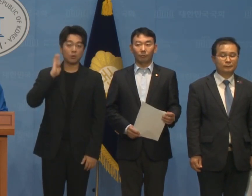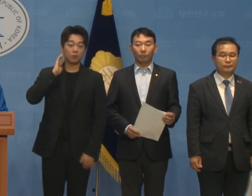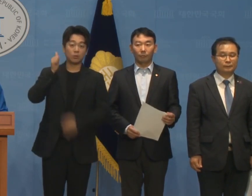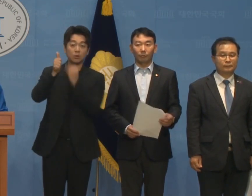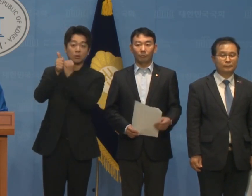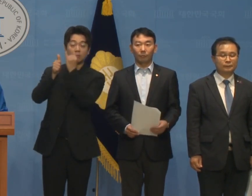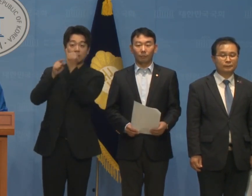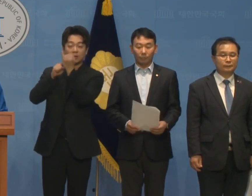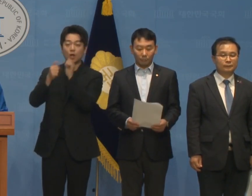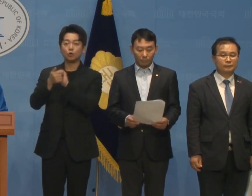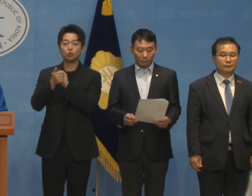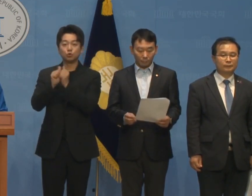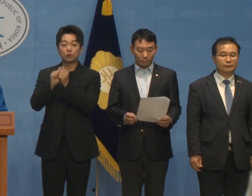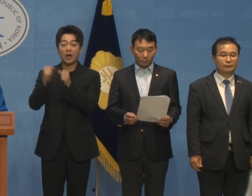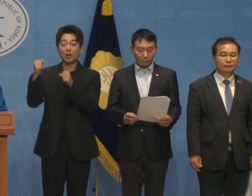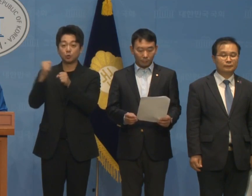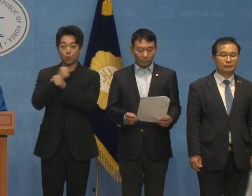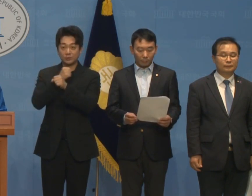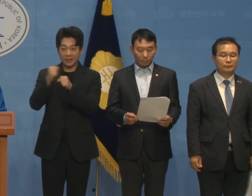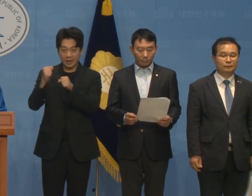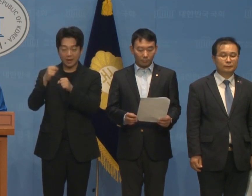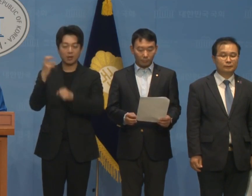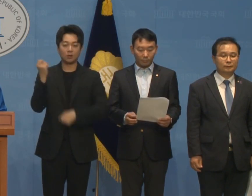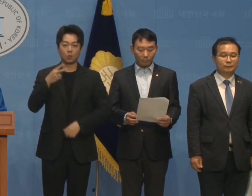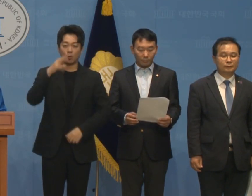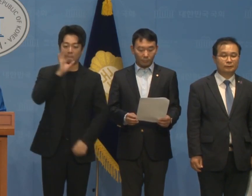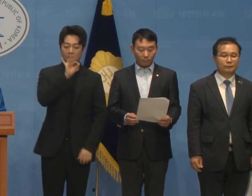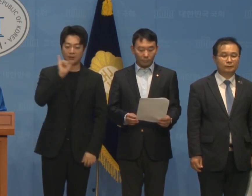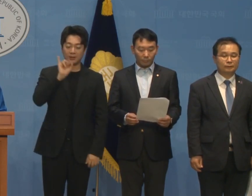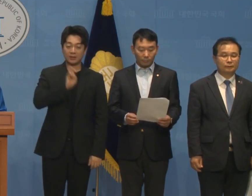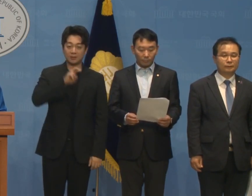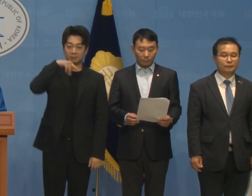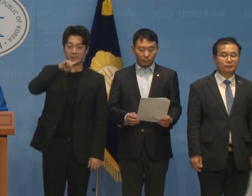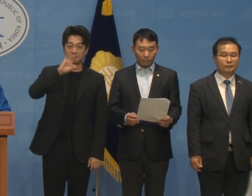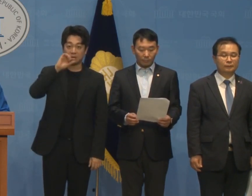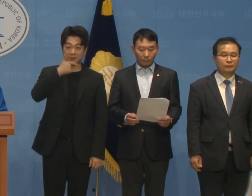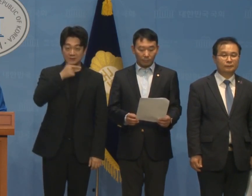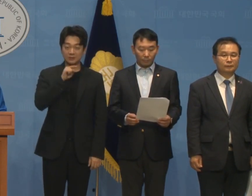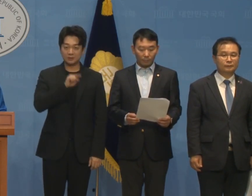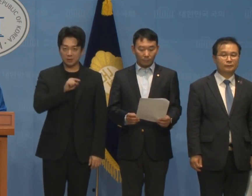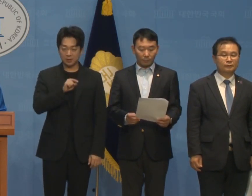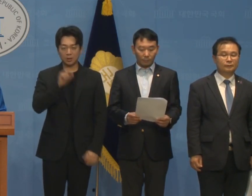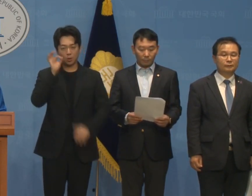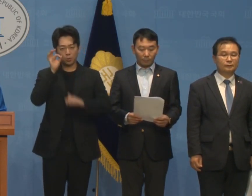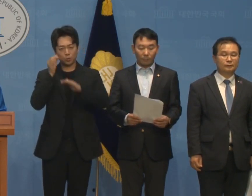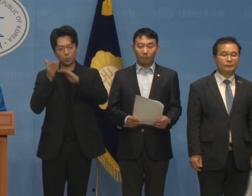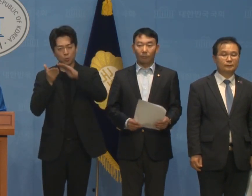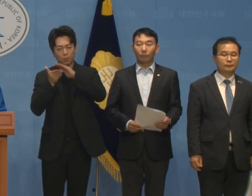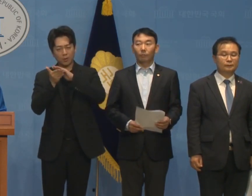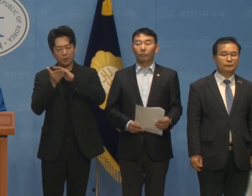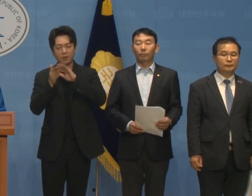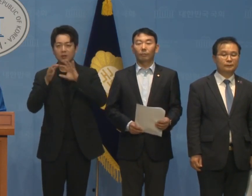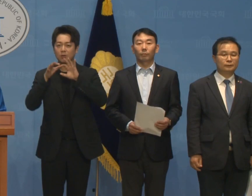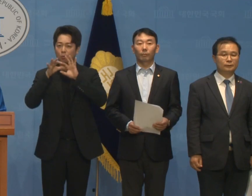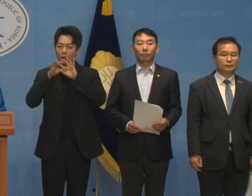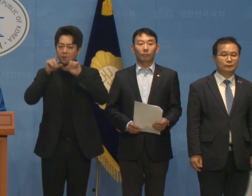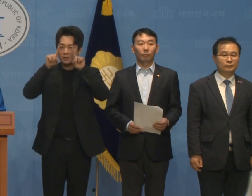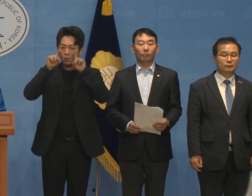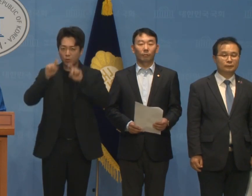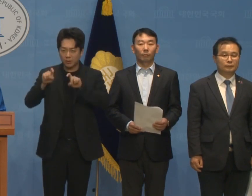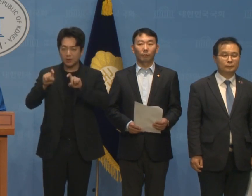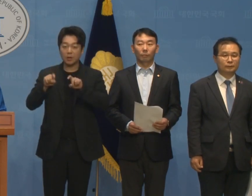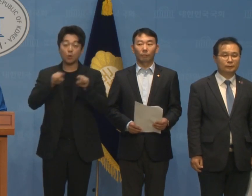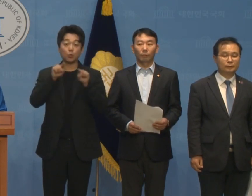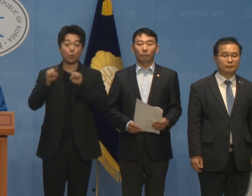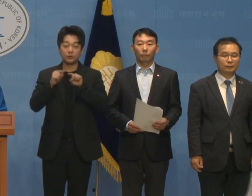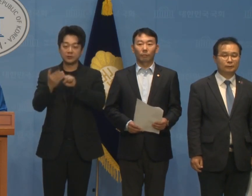조작 이종호 대표의 임성근 전 사단장에 대한 구명 로비가 녹취록을 통해서 사실로